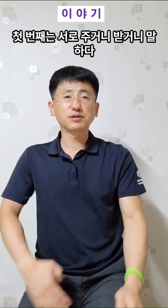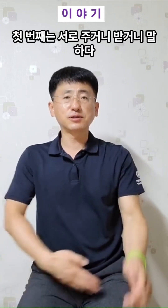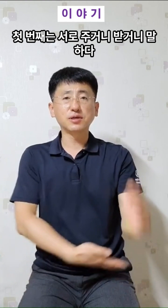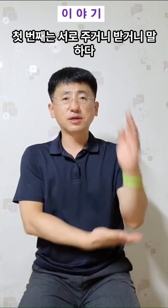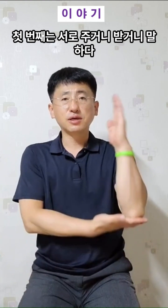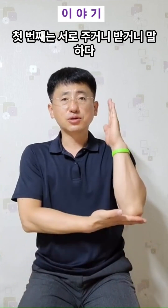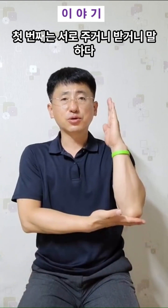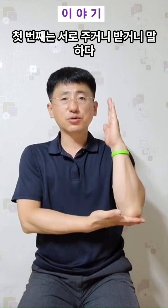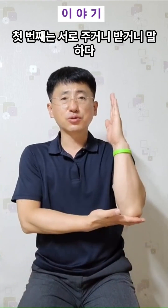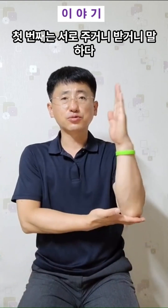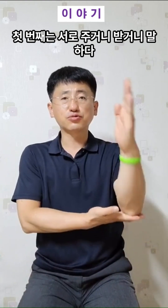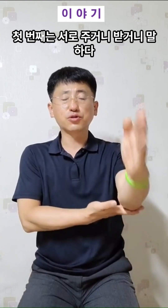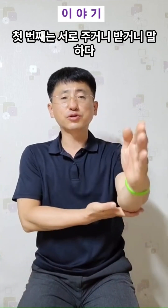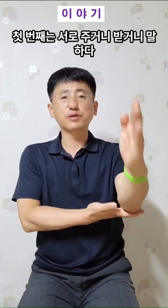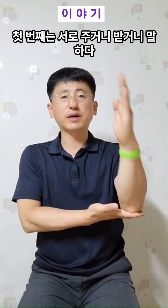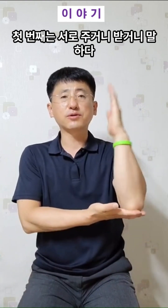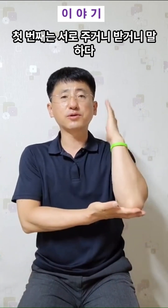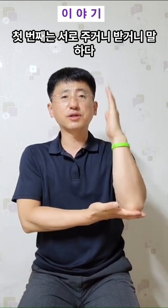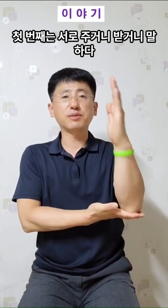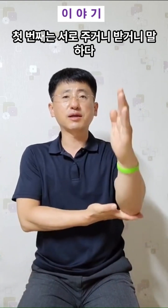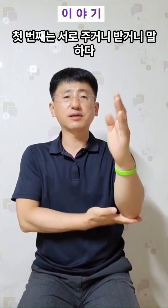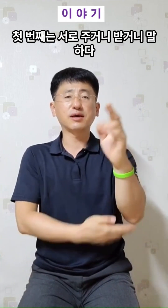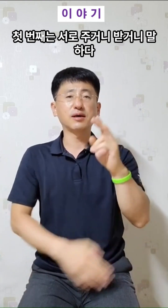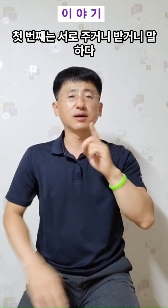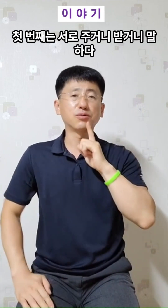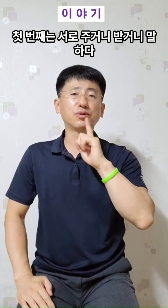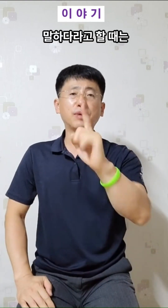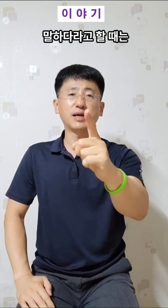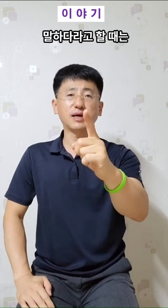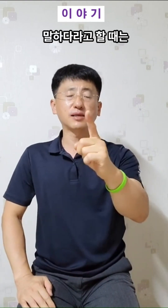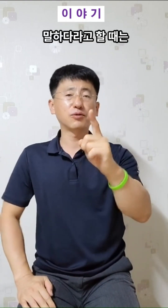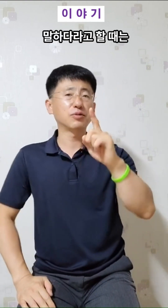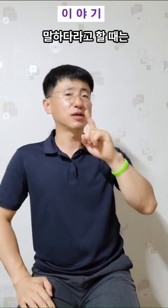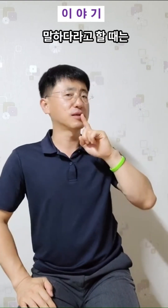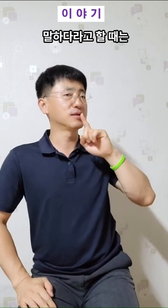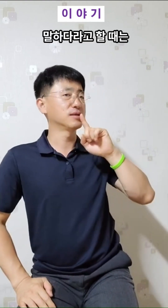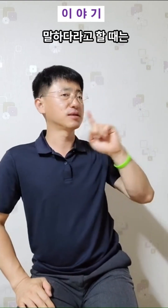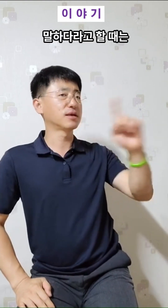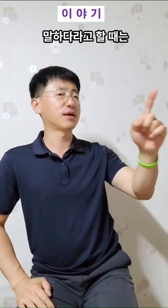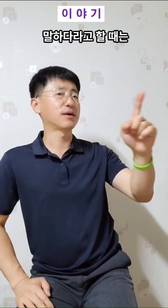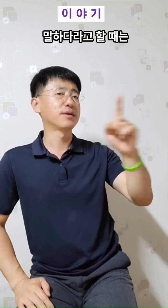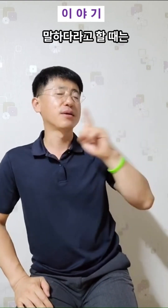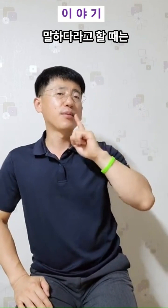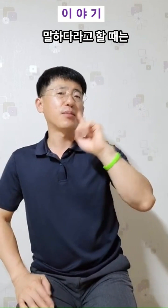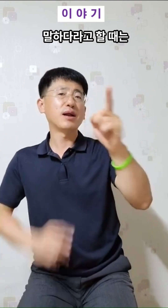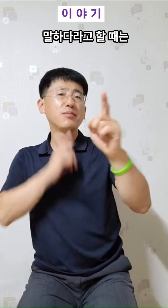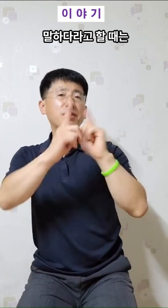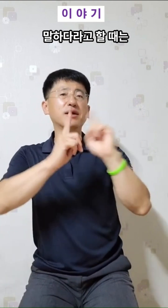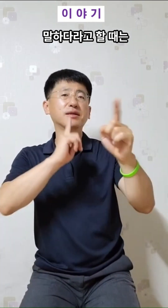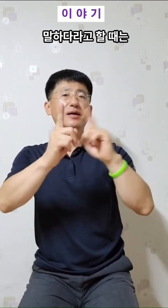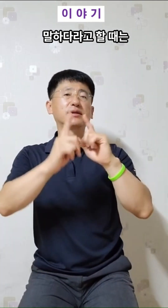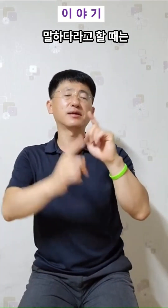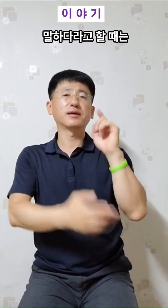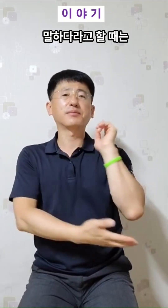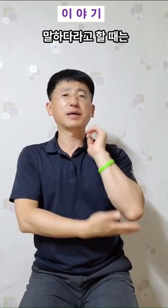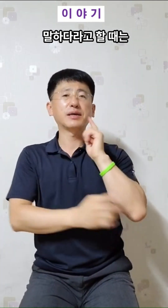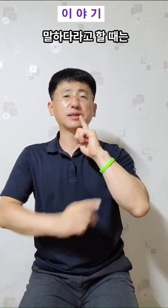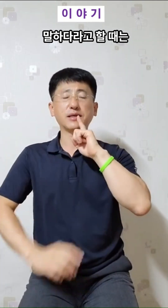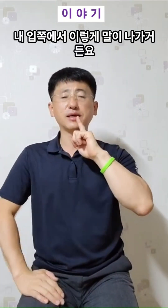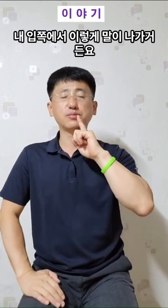번째는 서로 주거니 받거니 말하다. 우리 말하다고 할 때는 이렇게 말하다 할 때 내